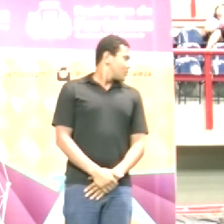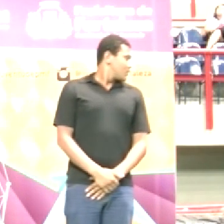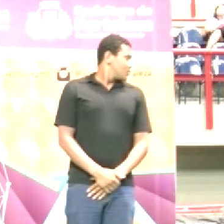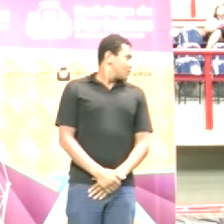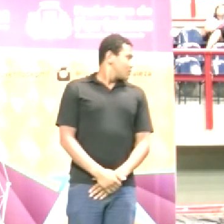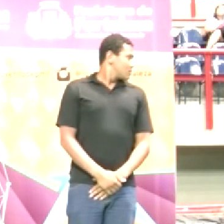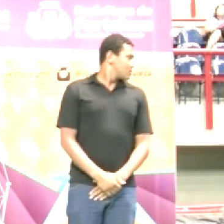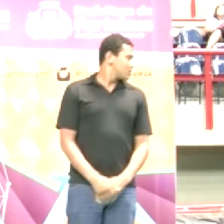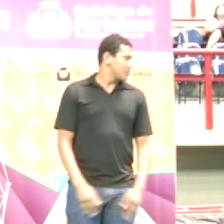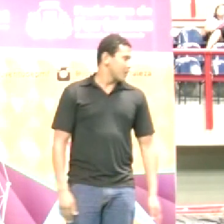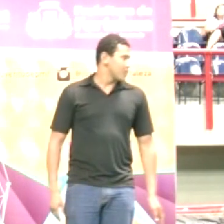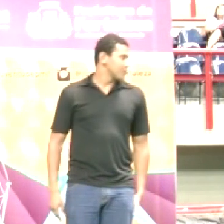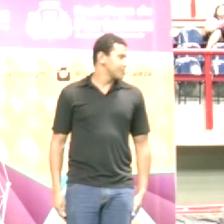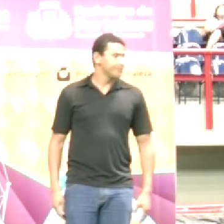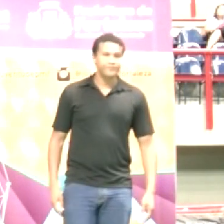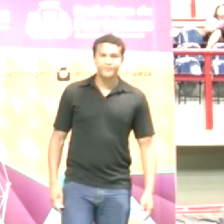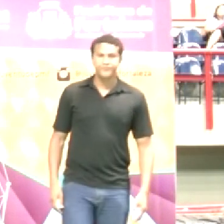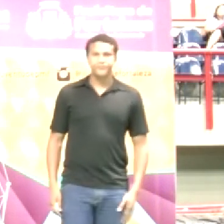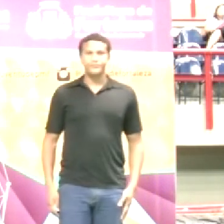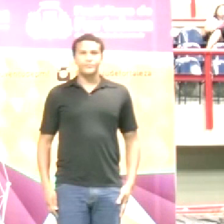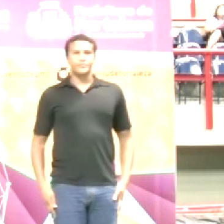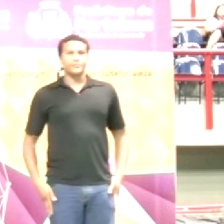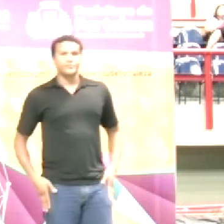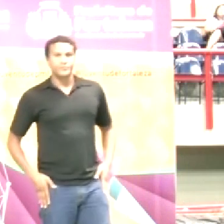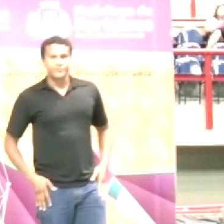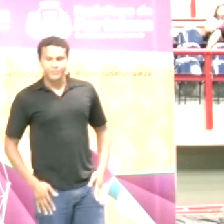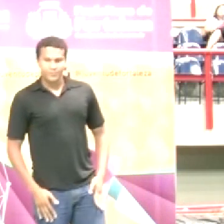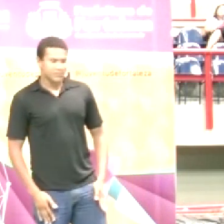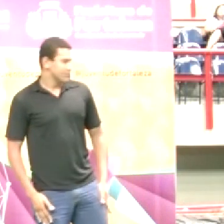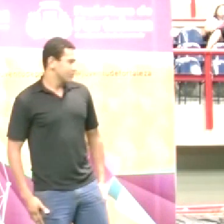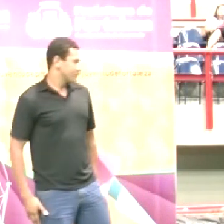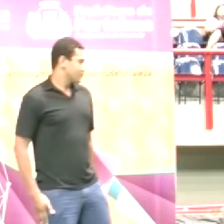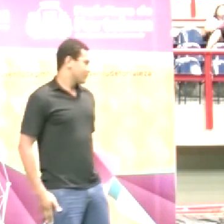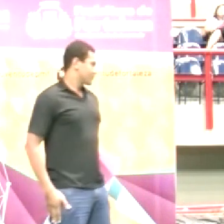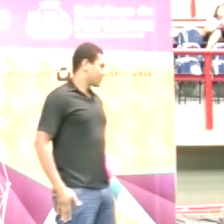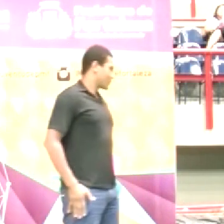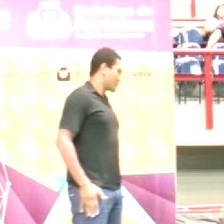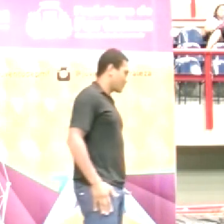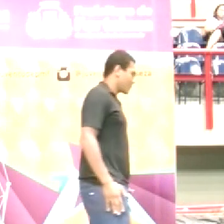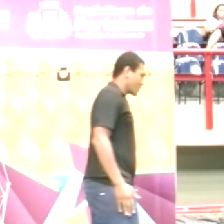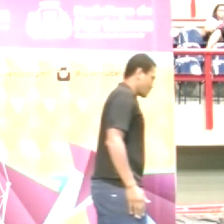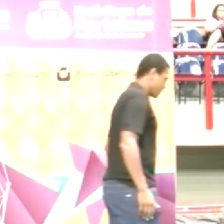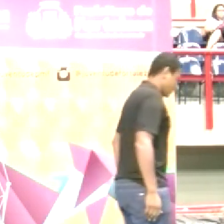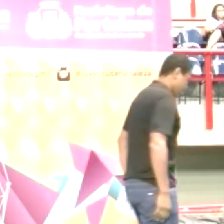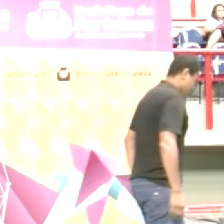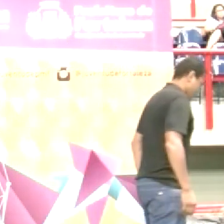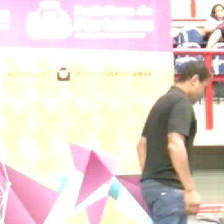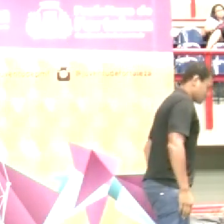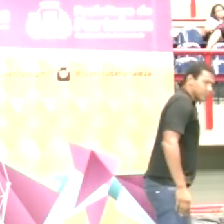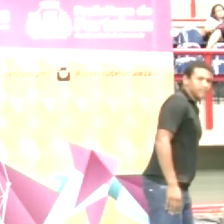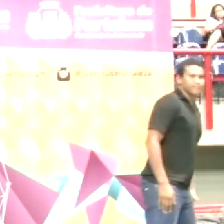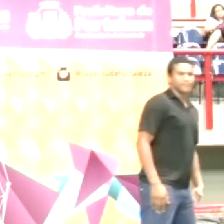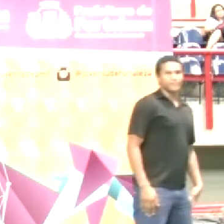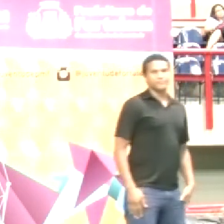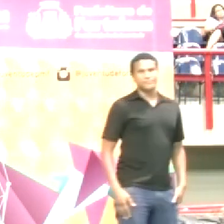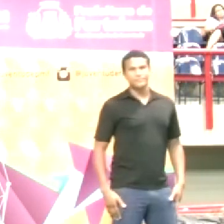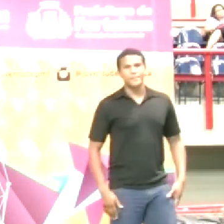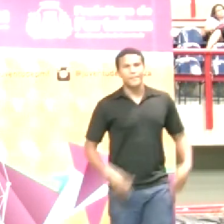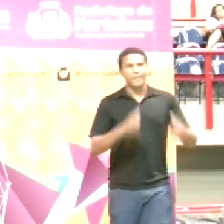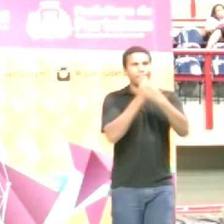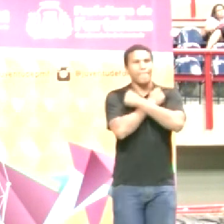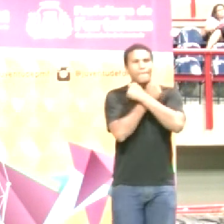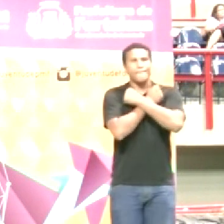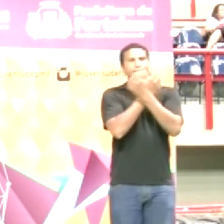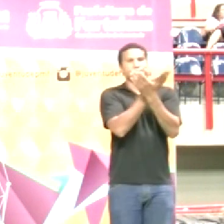Tranquilo? Pronto. Posso faltar. Pessoal, eu queria deixar um grande abraço aqui para vocês.